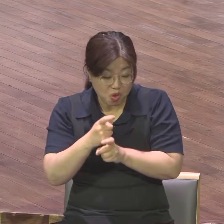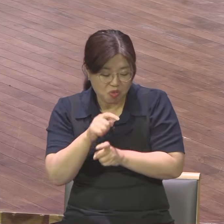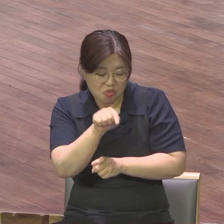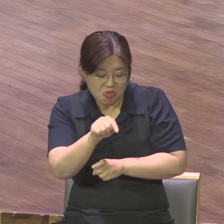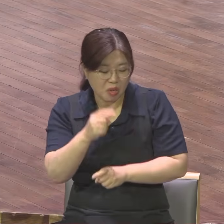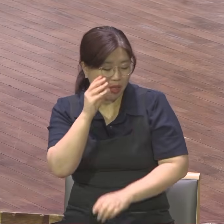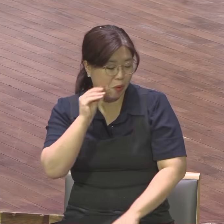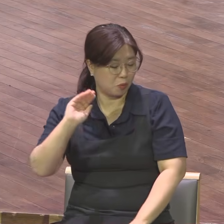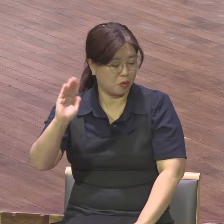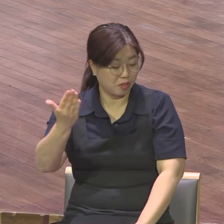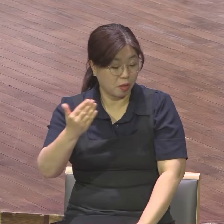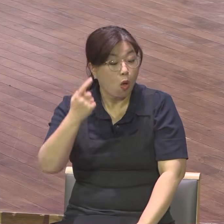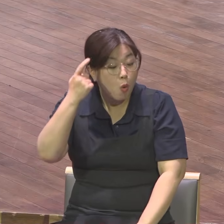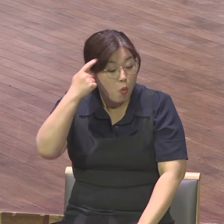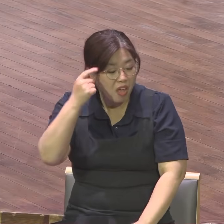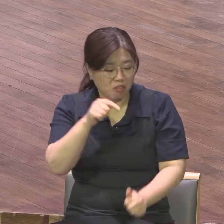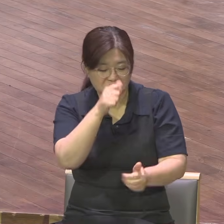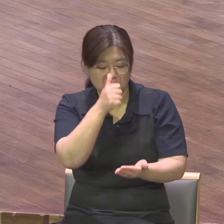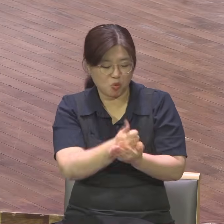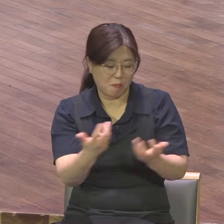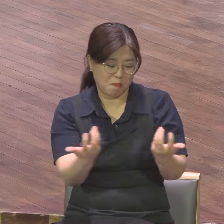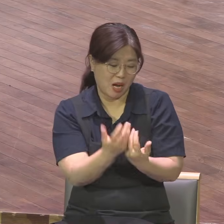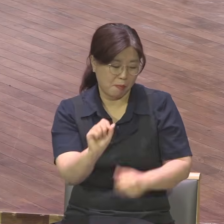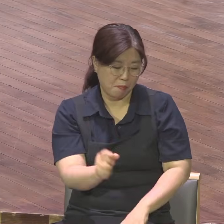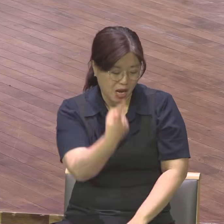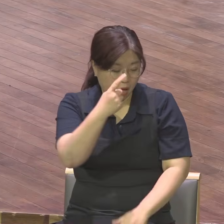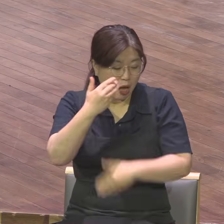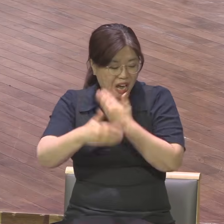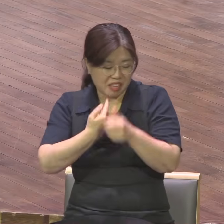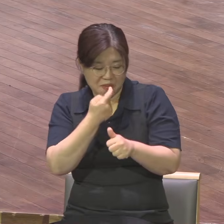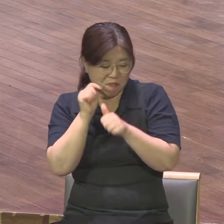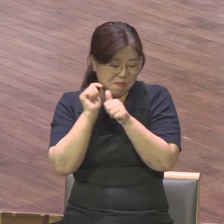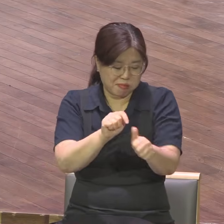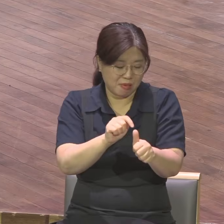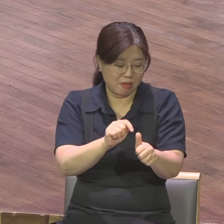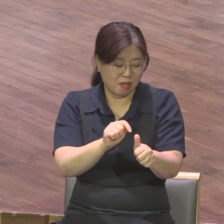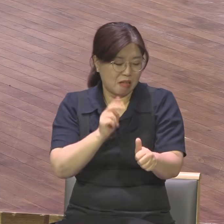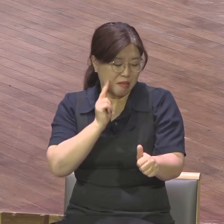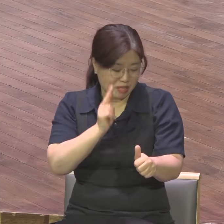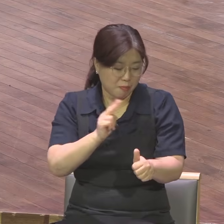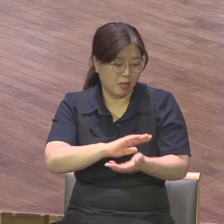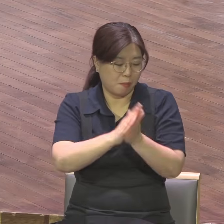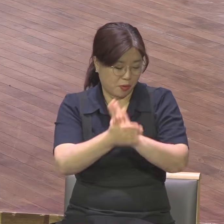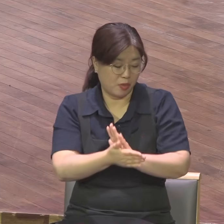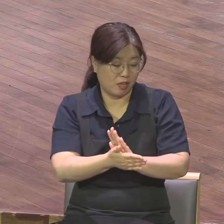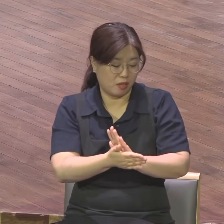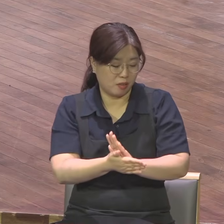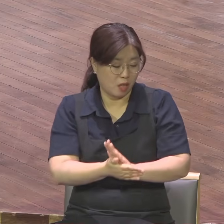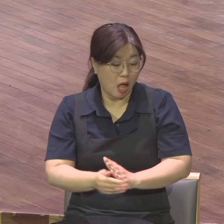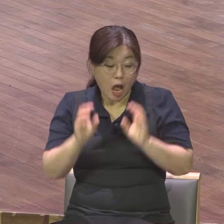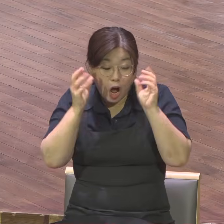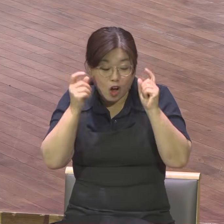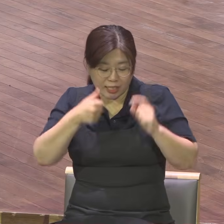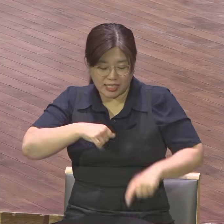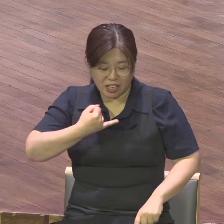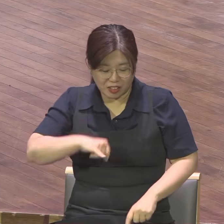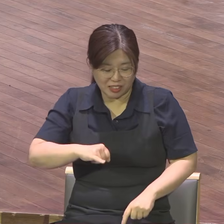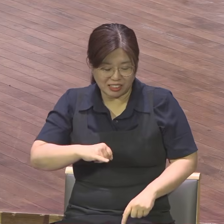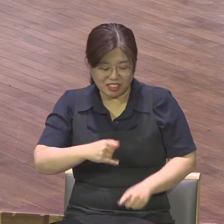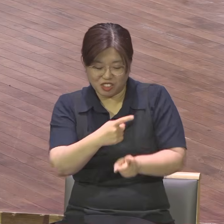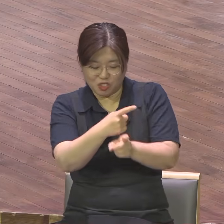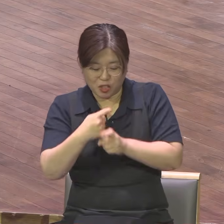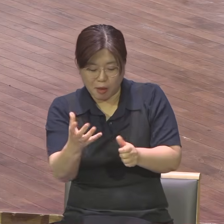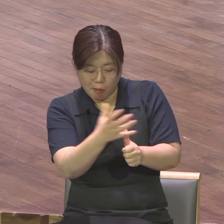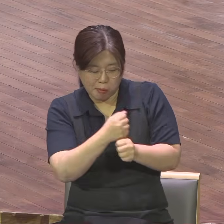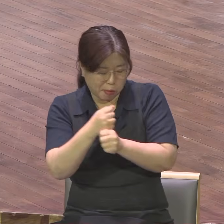그의 죄가 많음으로 여호와께서 그를 곤고하게 하셨습니다. 어린 자녀들이 대적에게 사로잡혔도다.